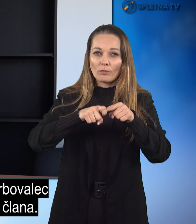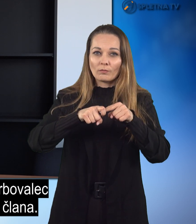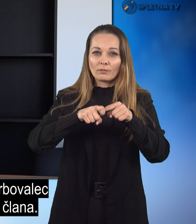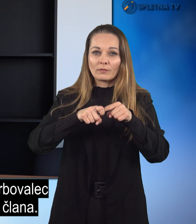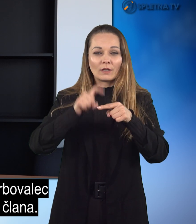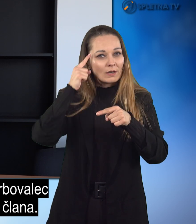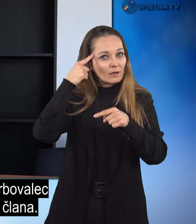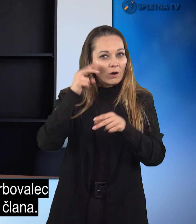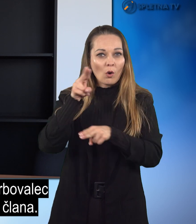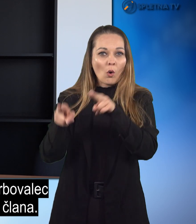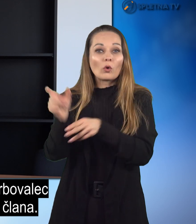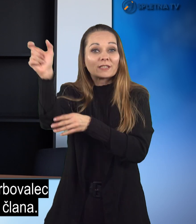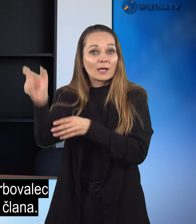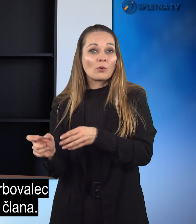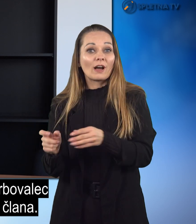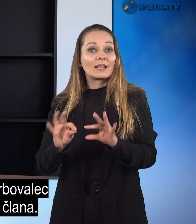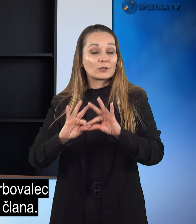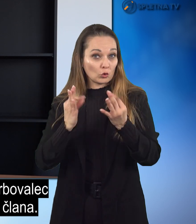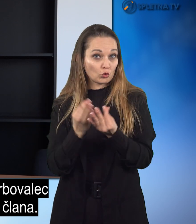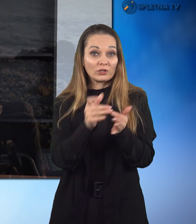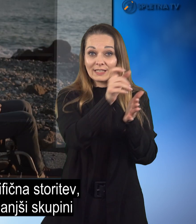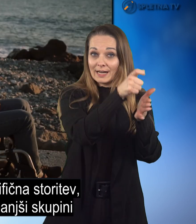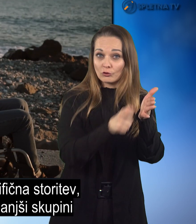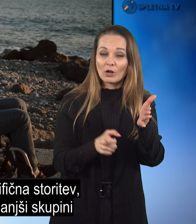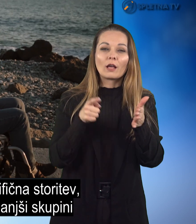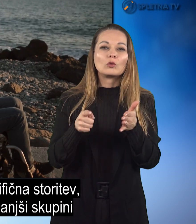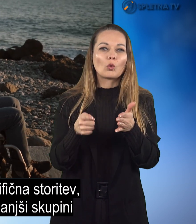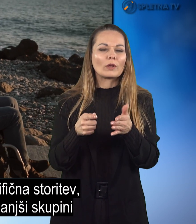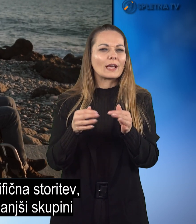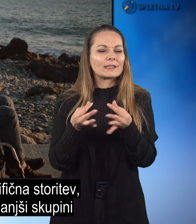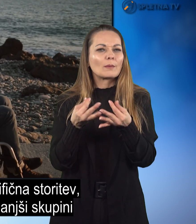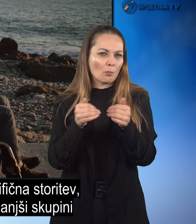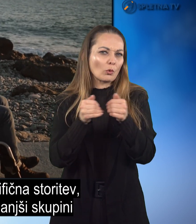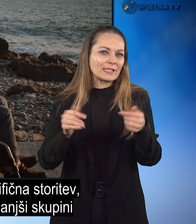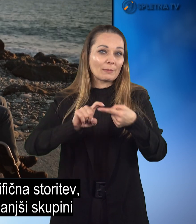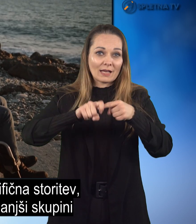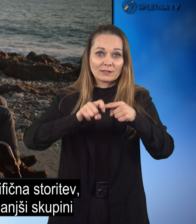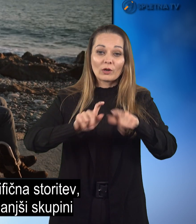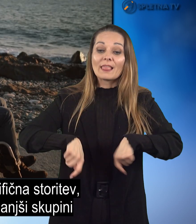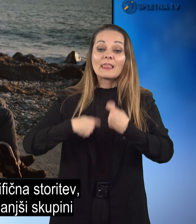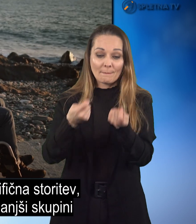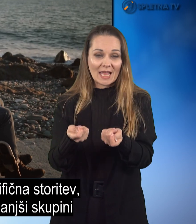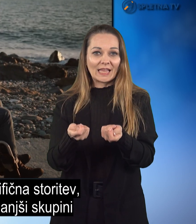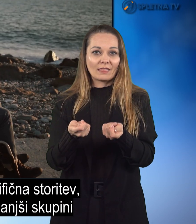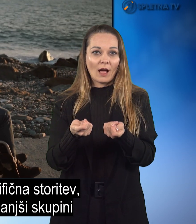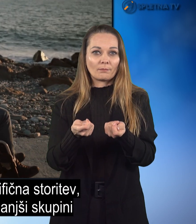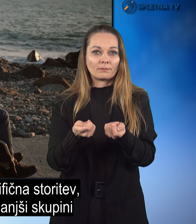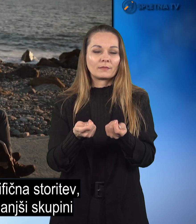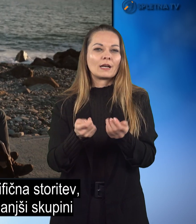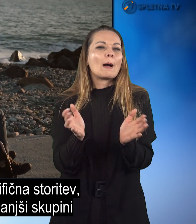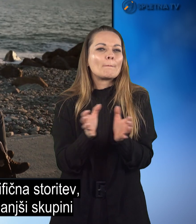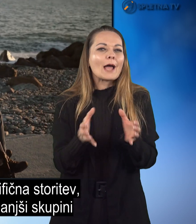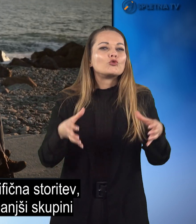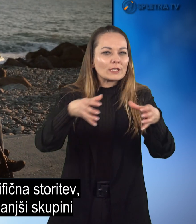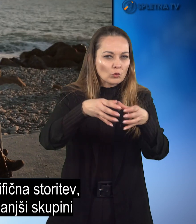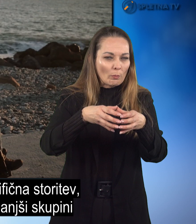storitev oskrbovalec družinskega člana. To je nekoliko specifična storitev, namenjena je